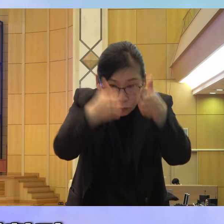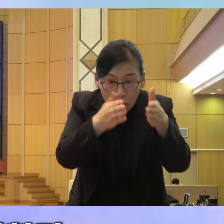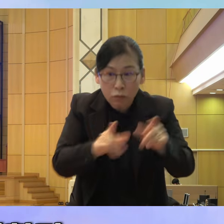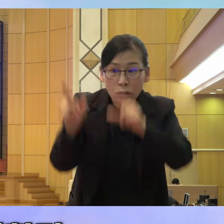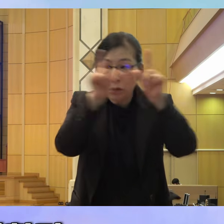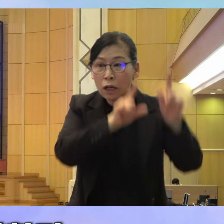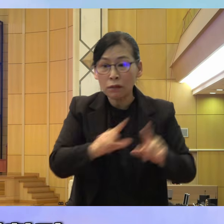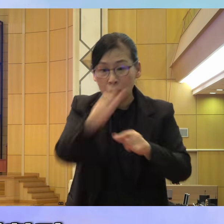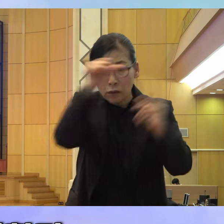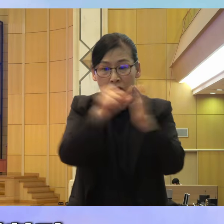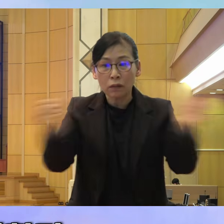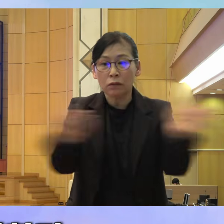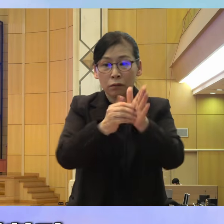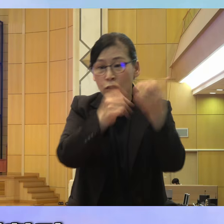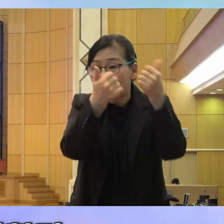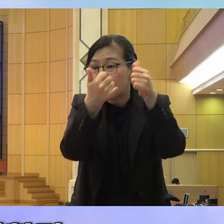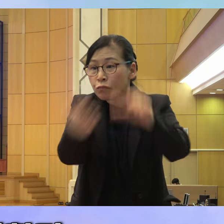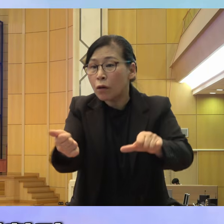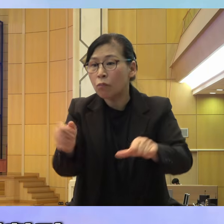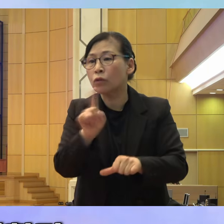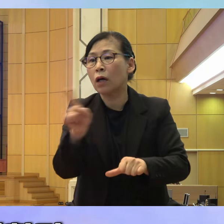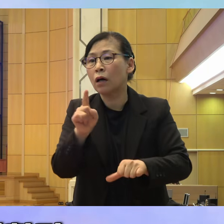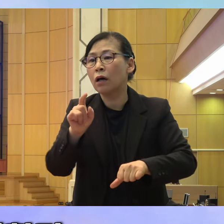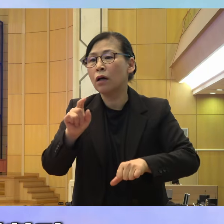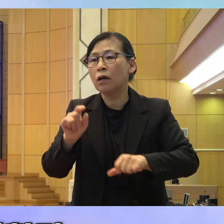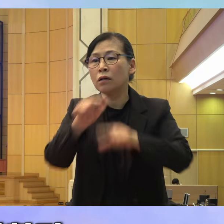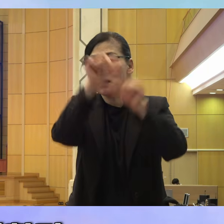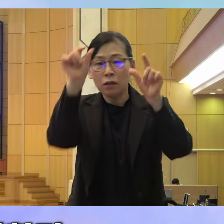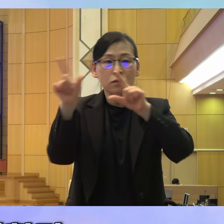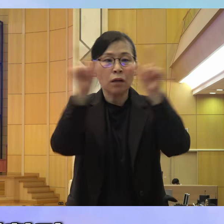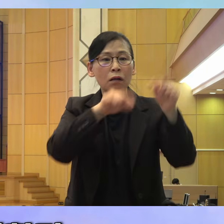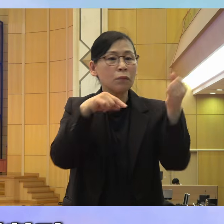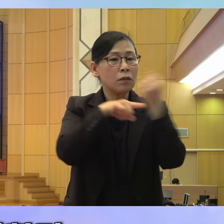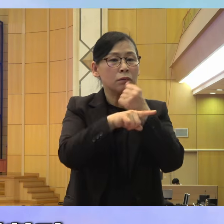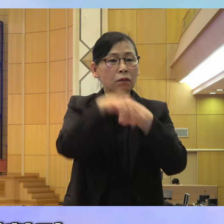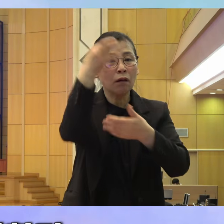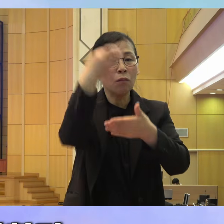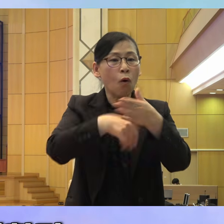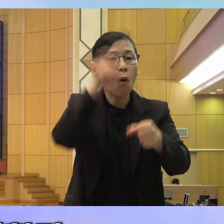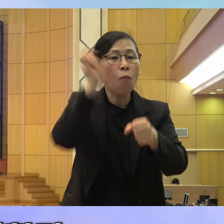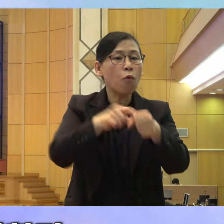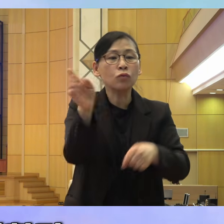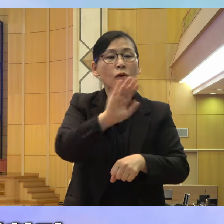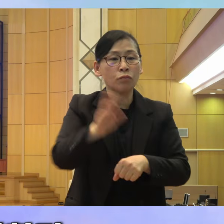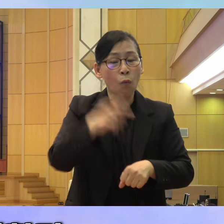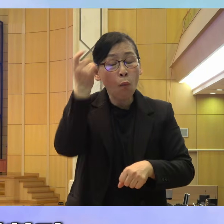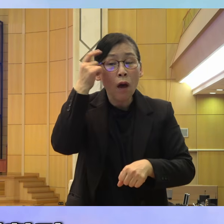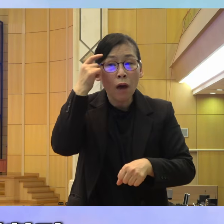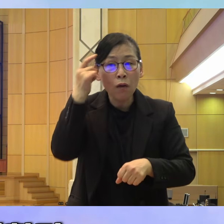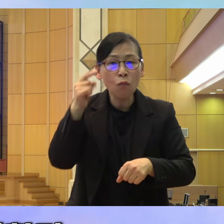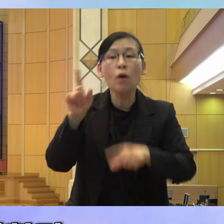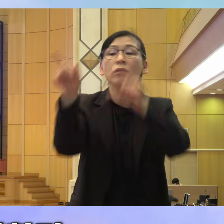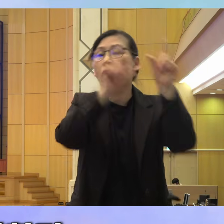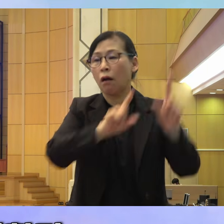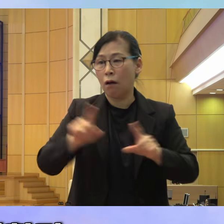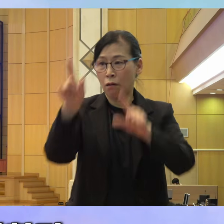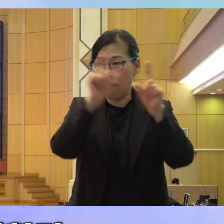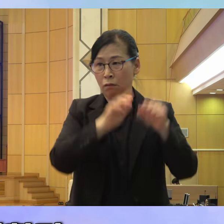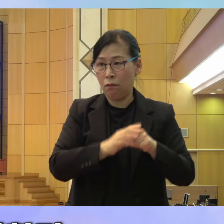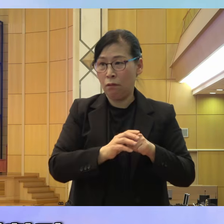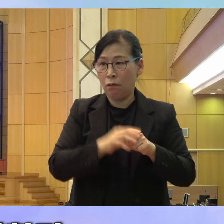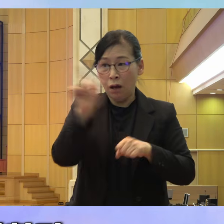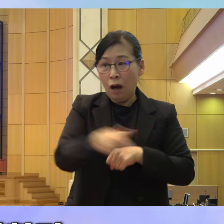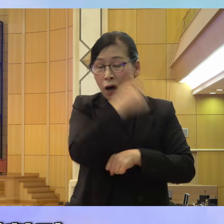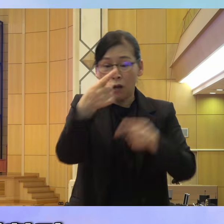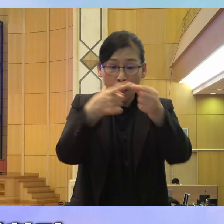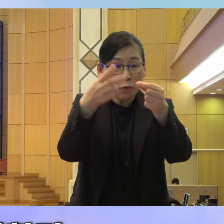위해서 살다가 죽으면 삶의 의미가 없잖아요. 우리가 왜 사는 건데 하루에 밥